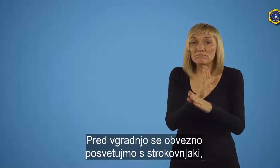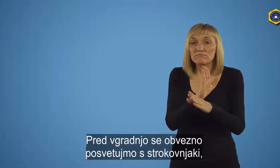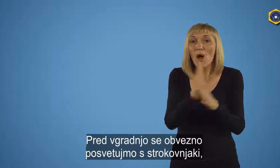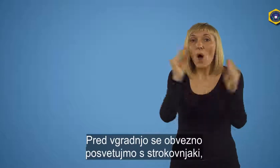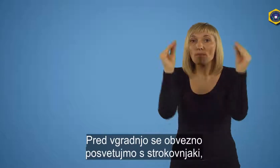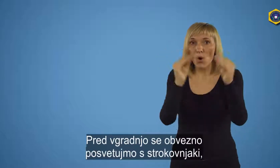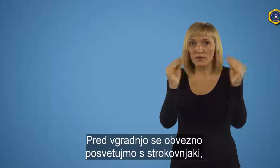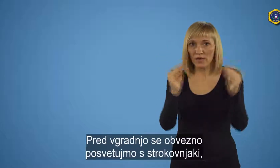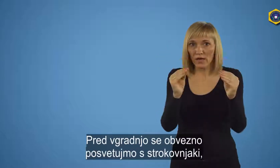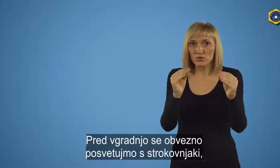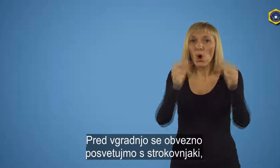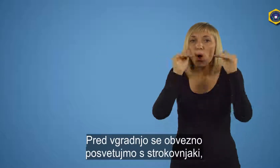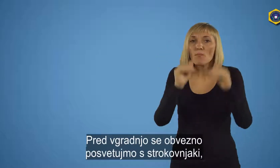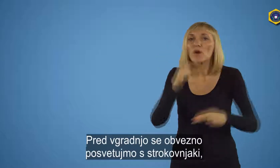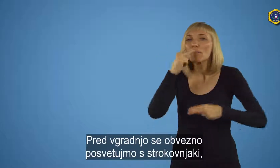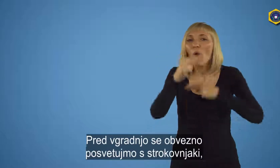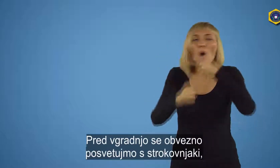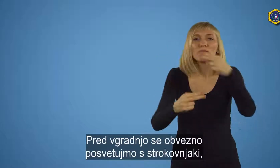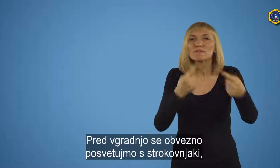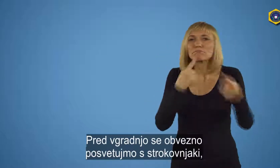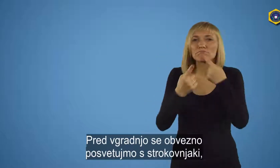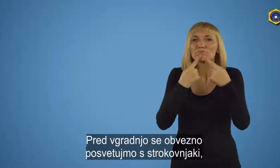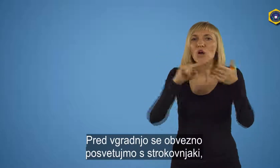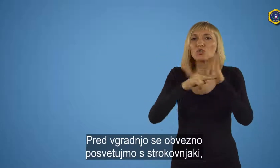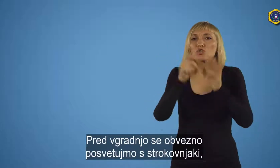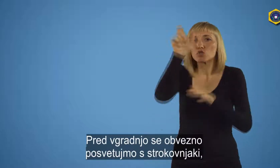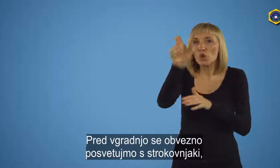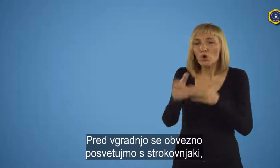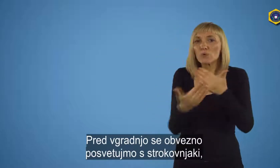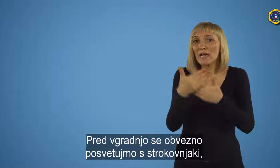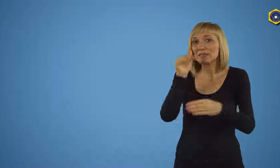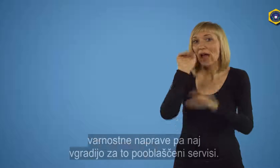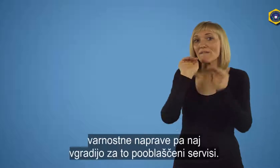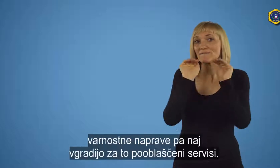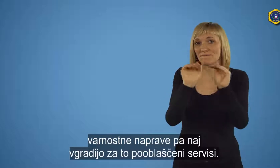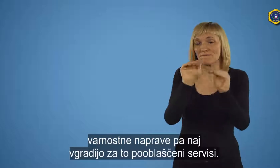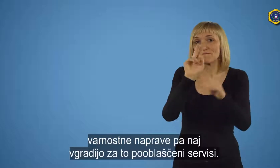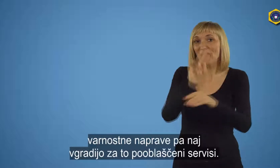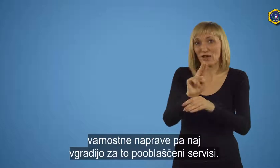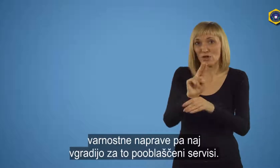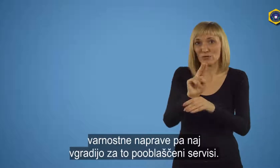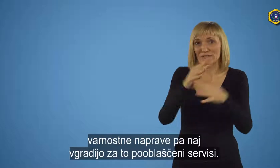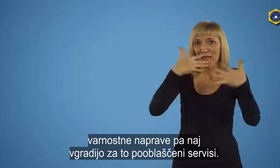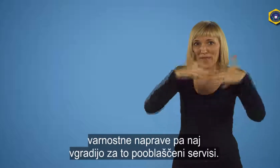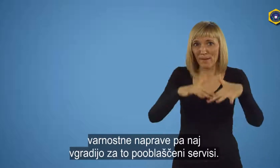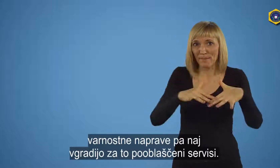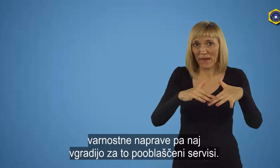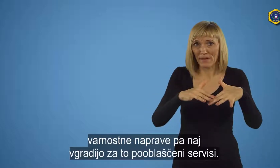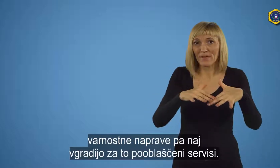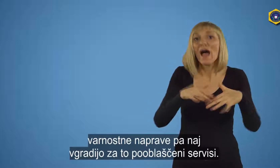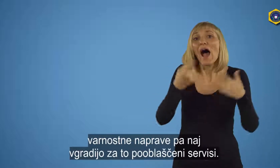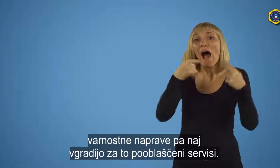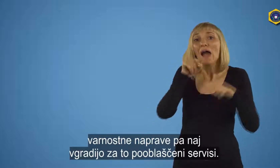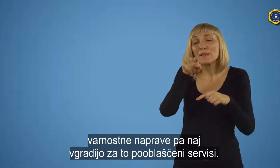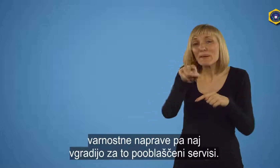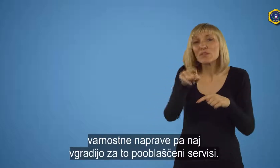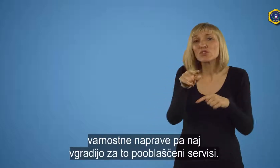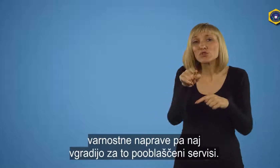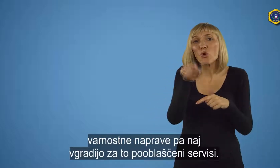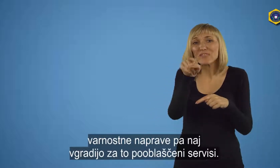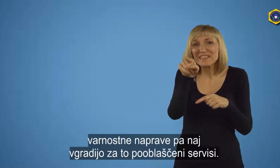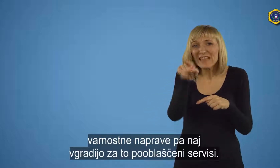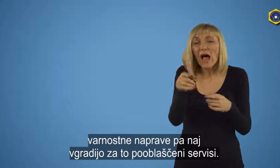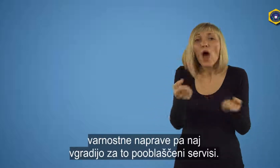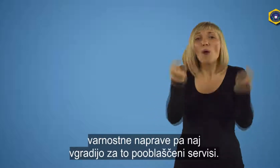Pred vgradnjo se obvezno posvetujemo s strokovnjaki, varnostne naprave pa naj vgradijo za to pooblaščeni